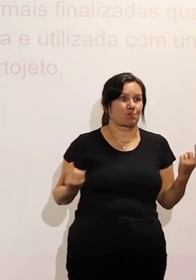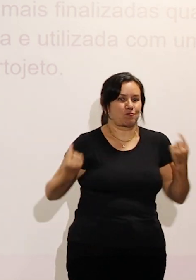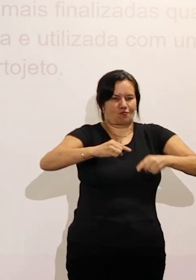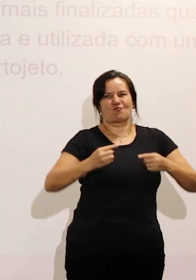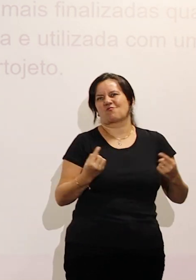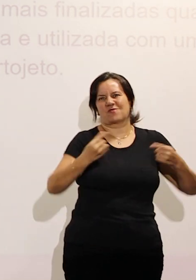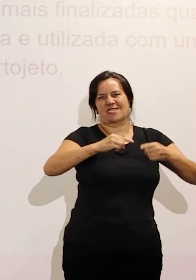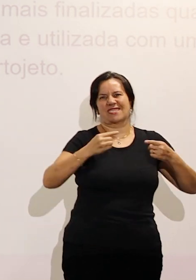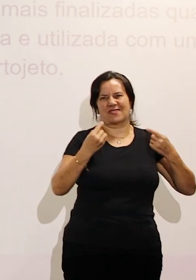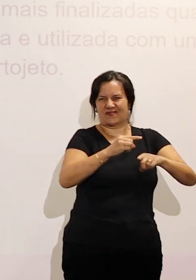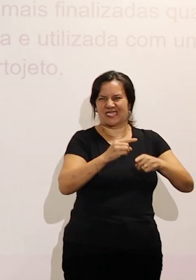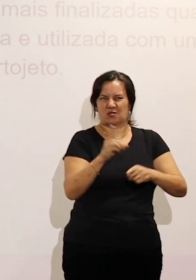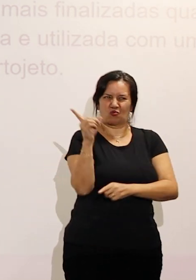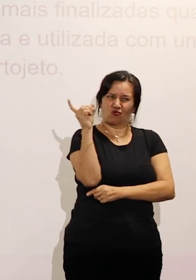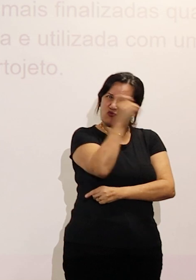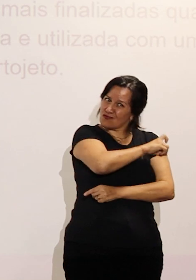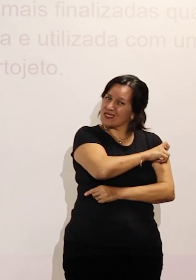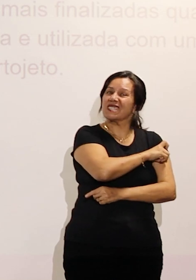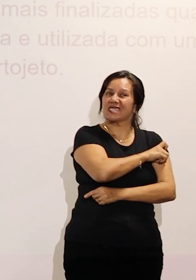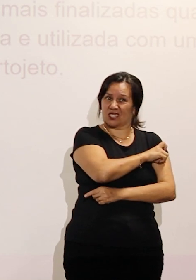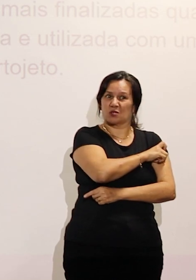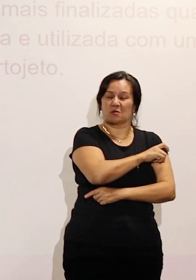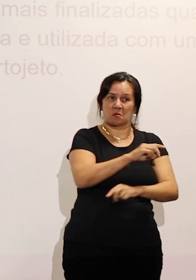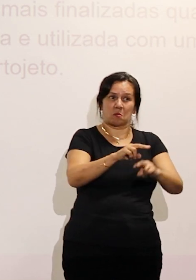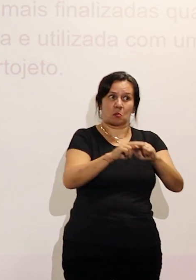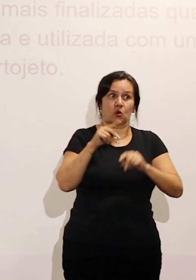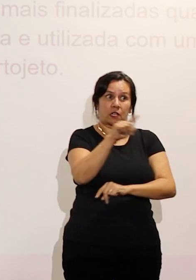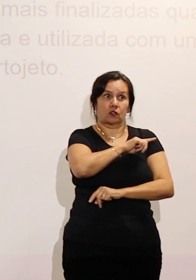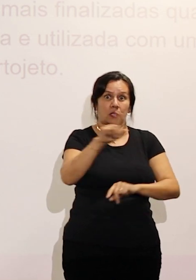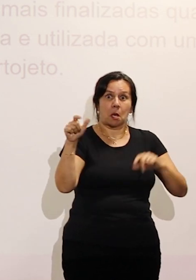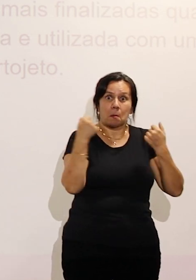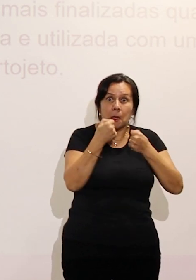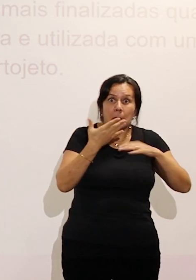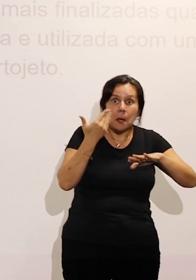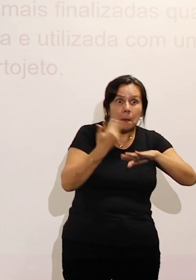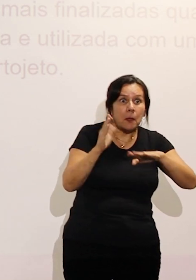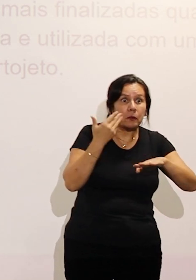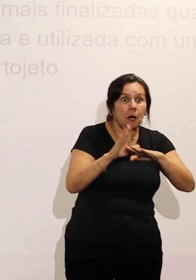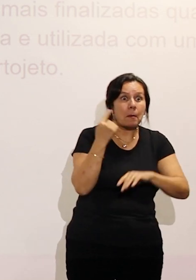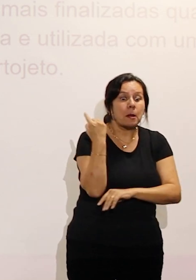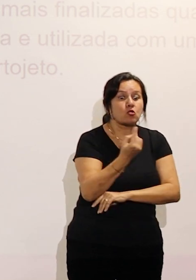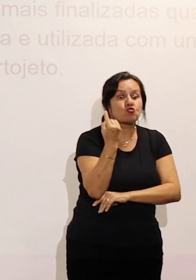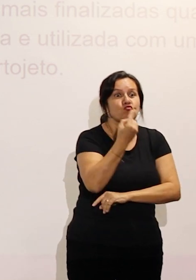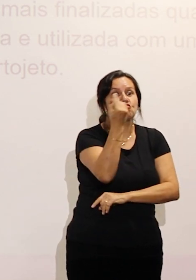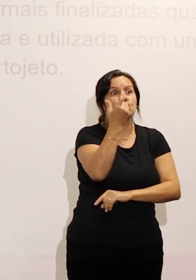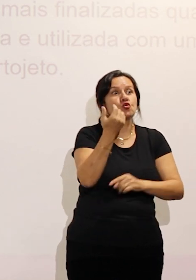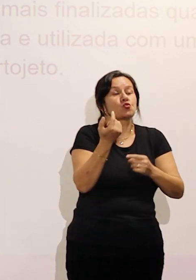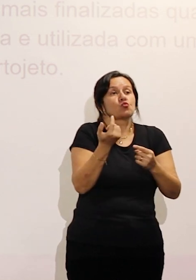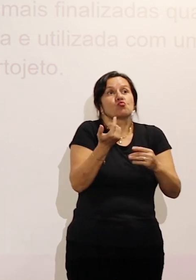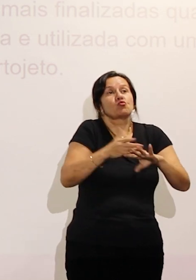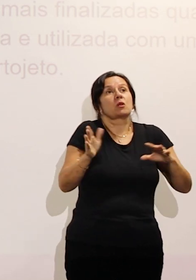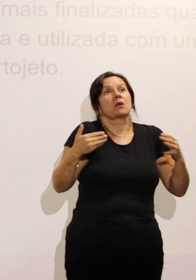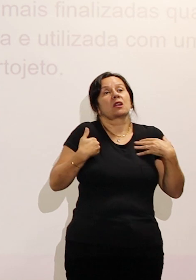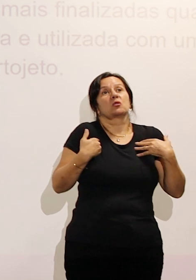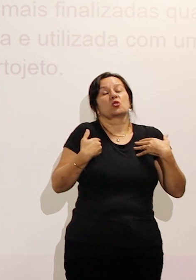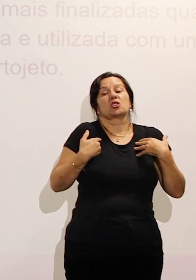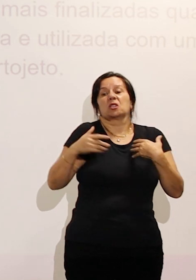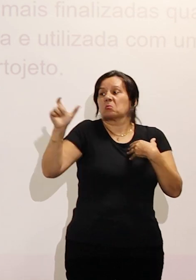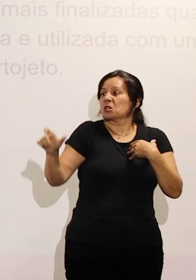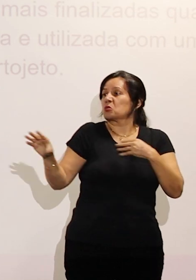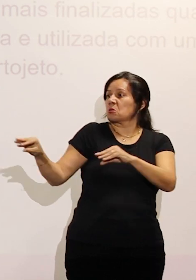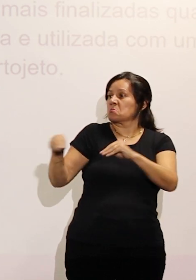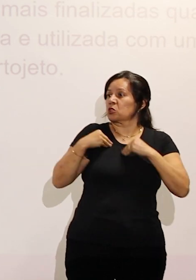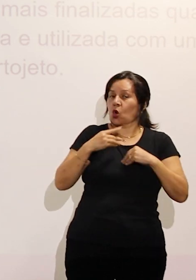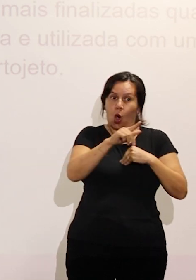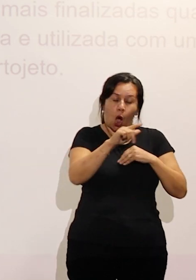está matando leão por dia. Então, às vezes, assim, você precisa de um trabalho e o único trabalho que chegou na sua mesa, que o cliente falou, olha, eu